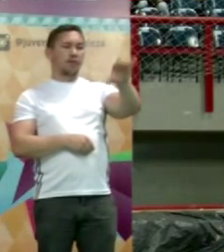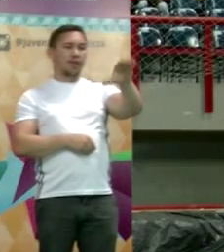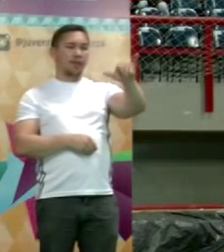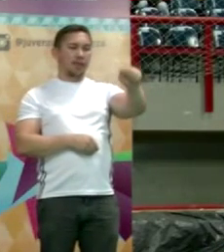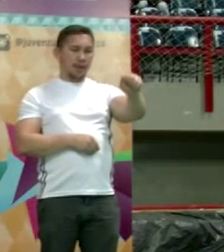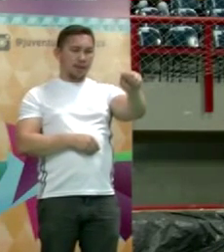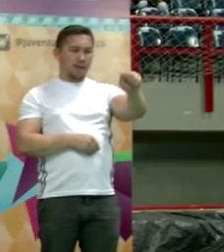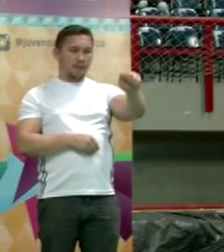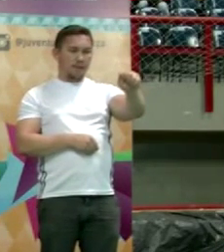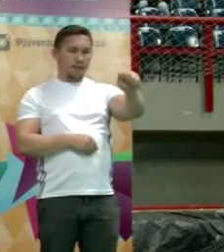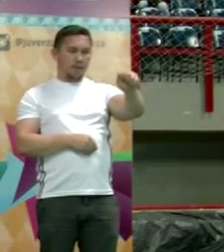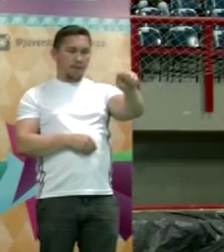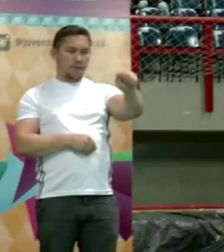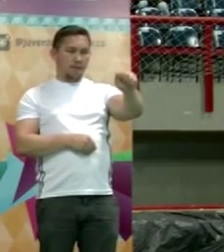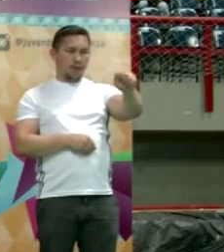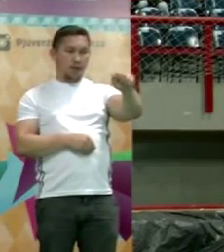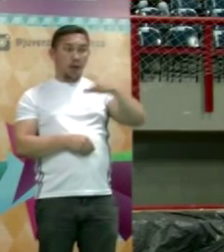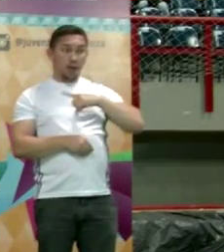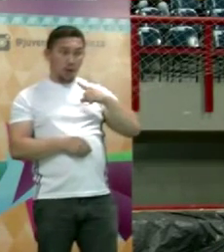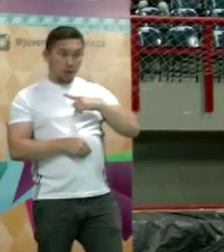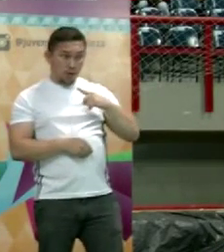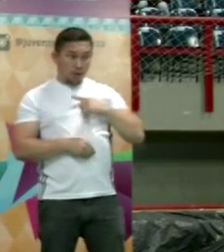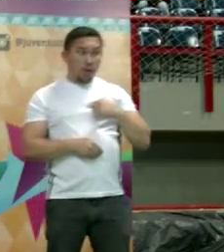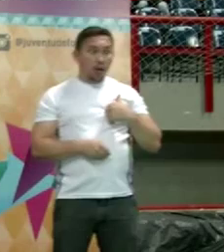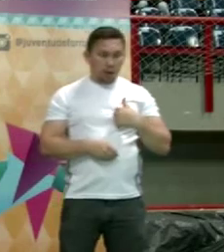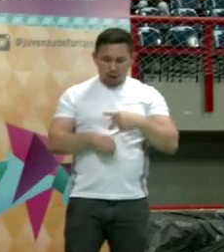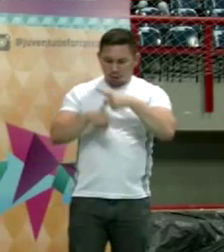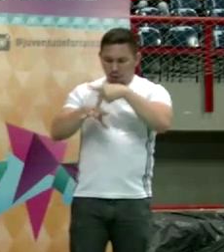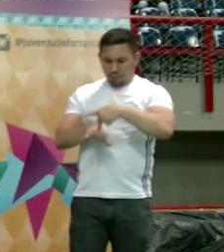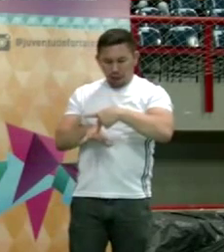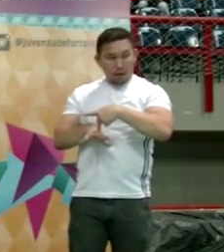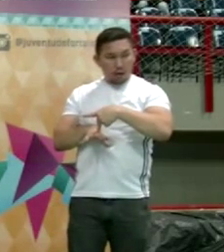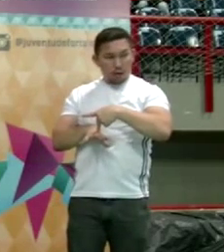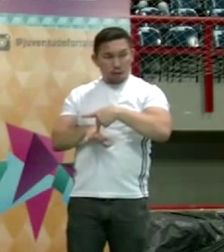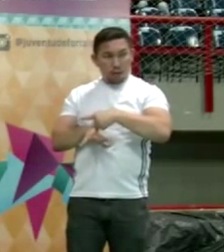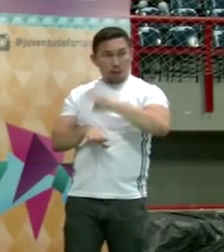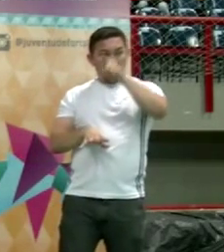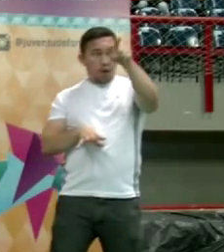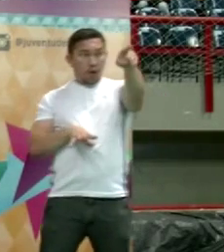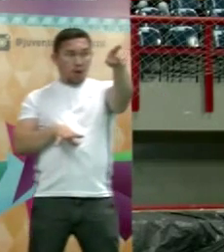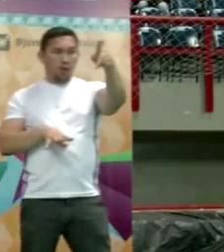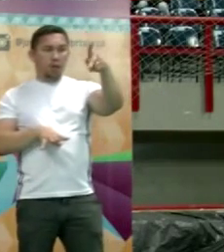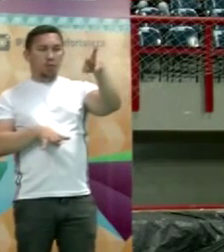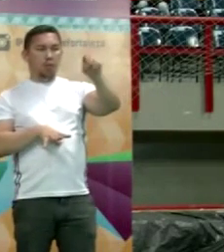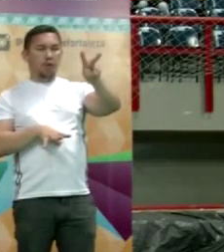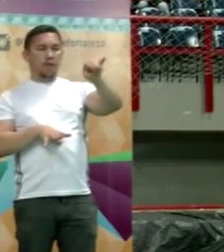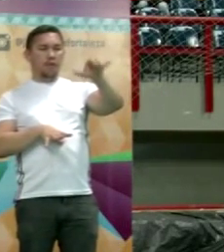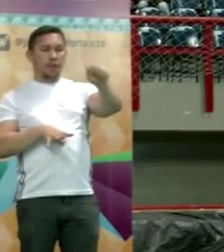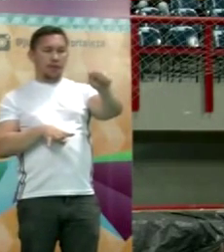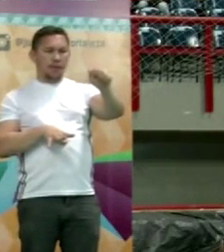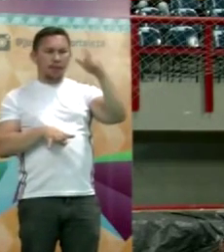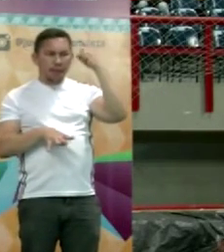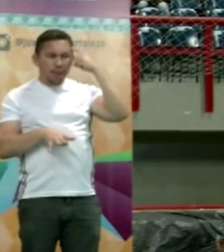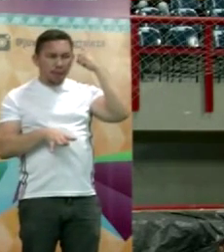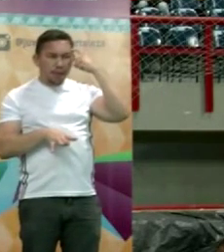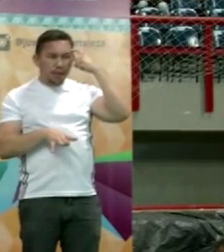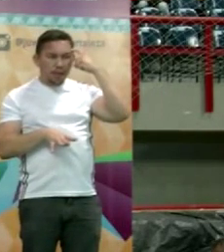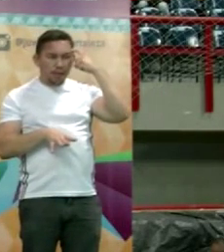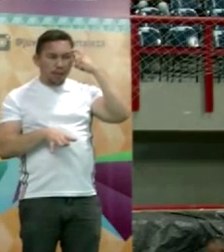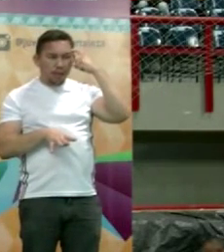dois eleitores. O eleitor de paróquia e o de província. Você gravou o que eu